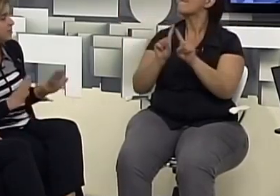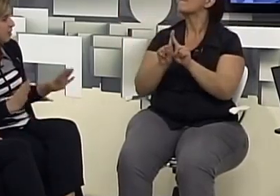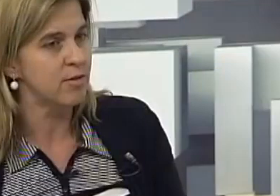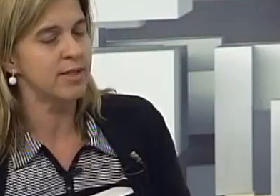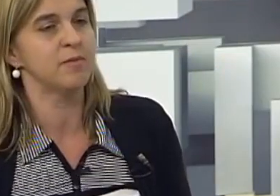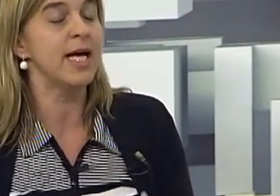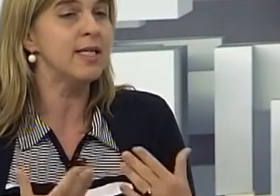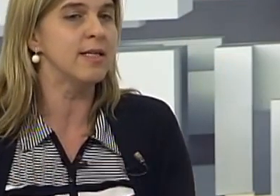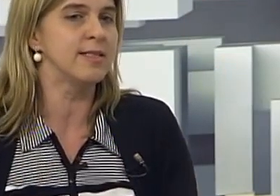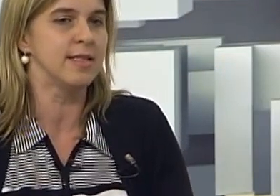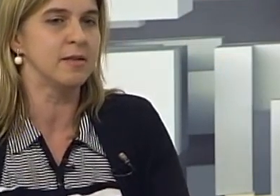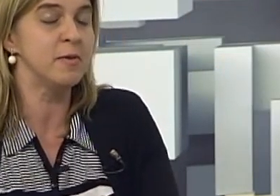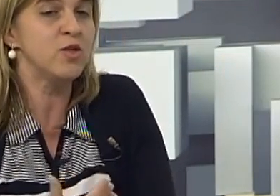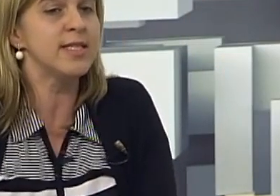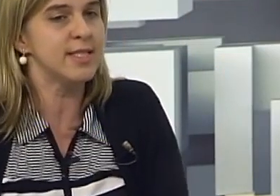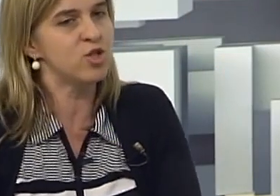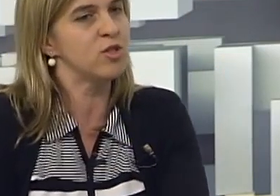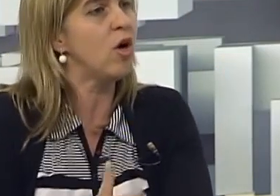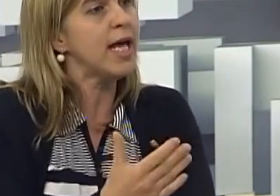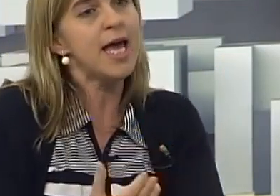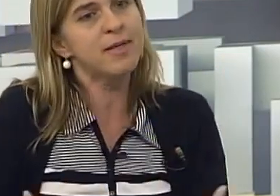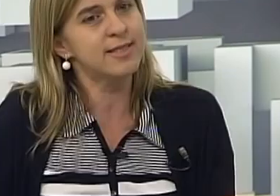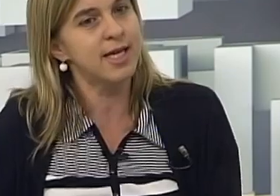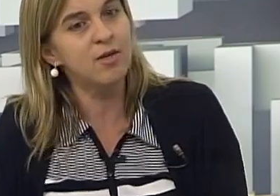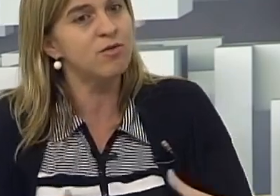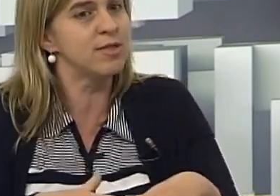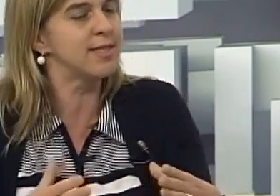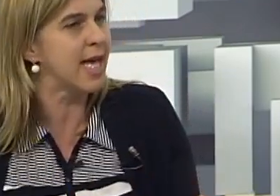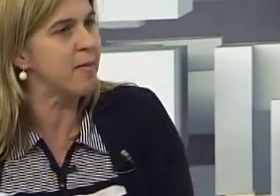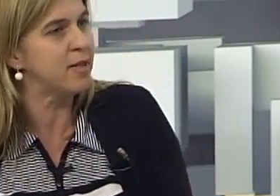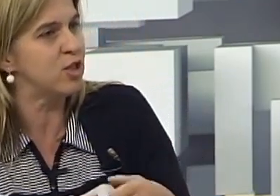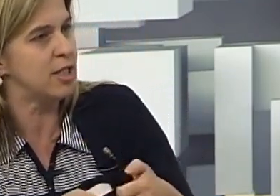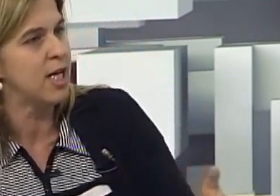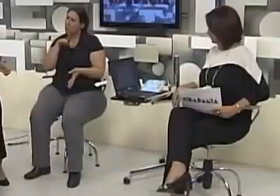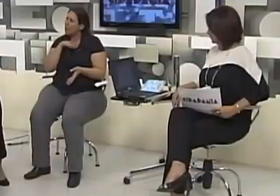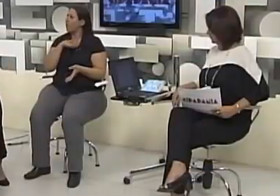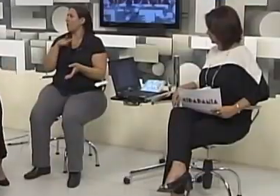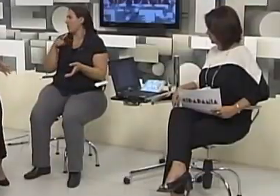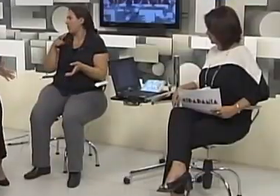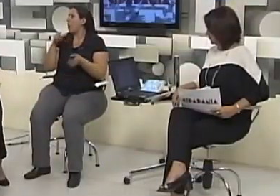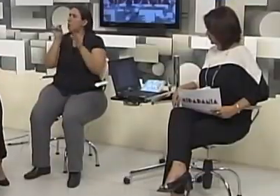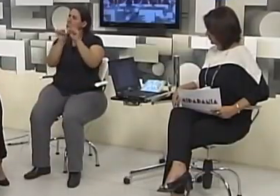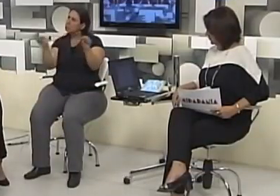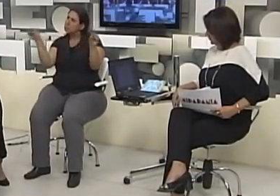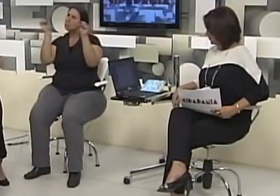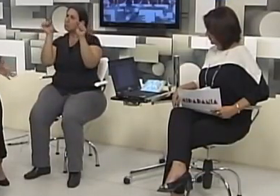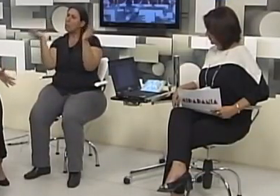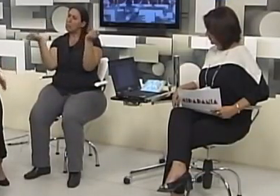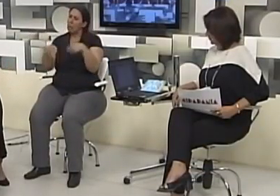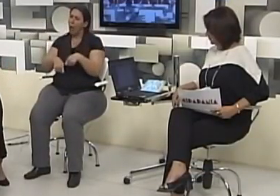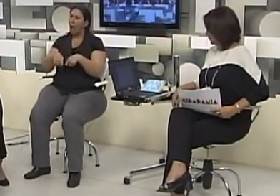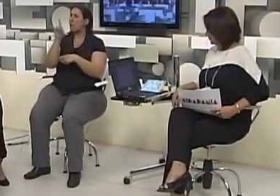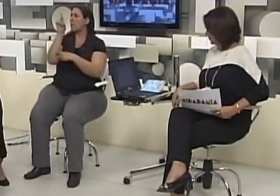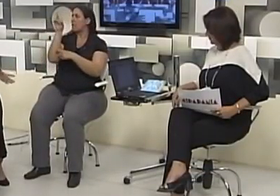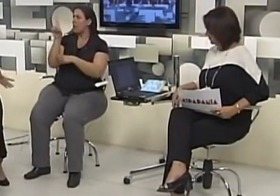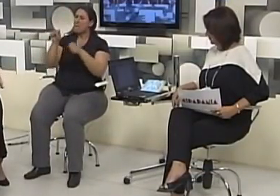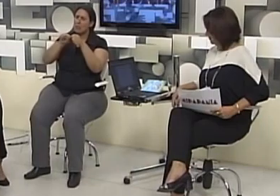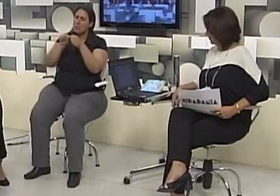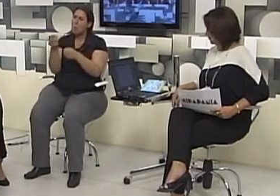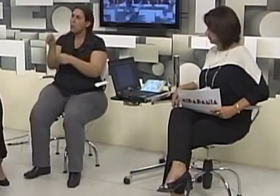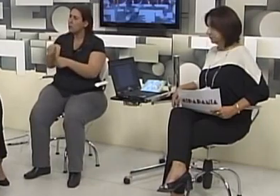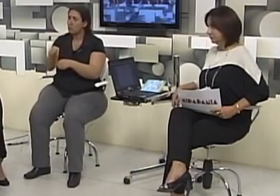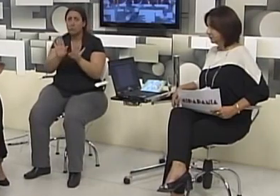nacionais, nós não temos. E aí, assim, as pessoas às vezes dizem, ok, mas tem o sistema de legendar no DVD, no